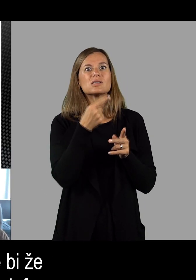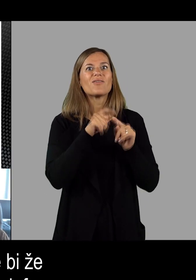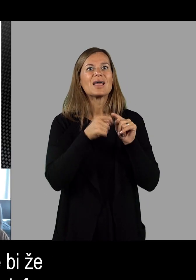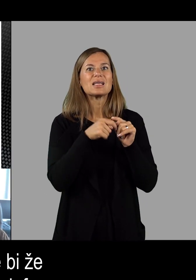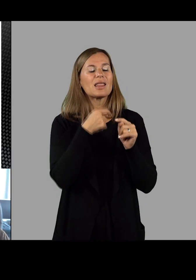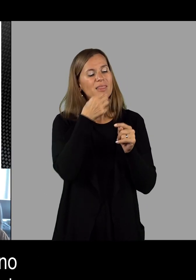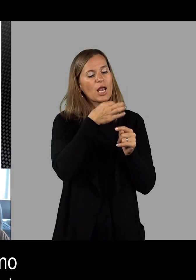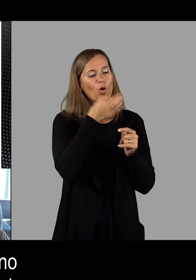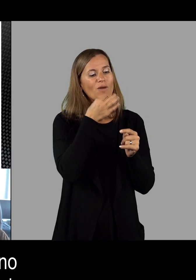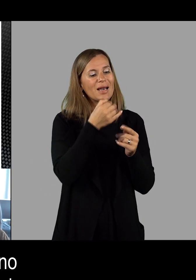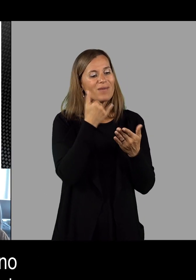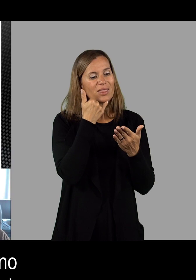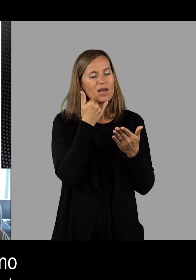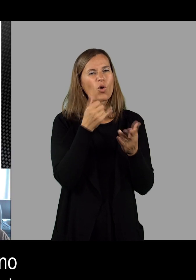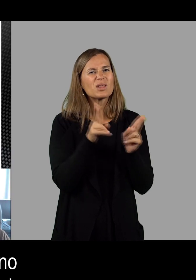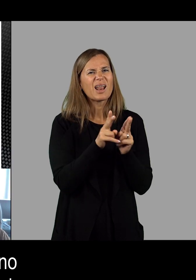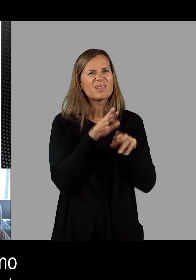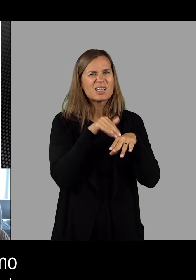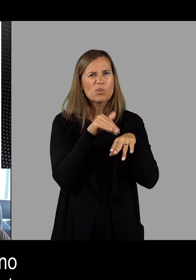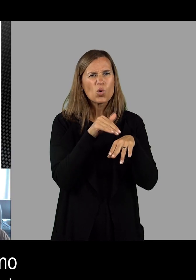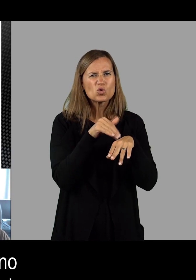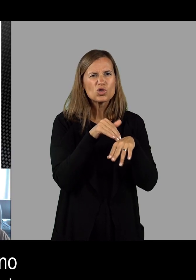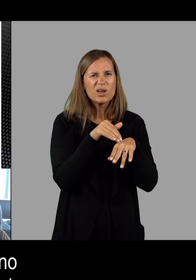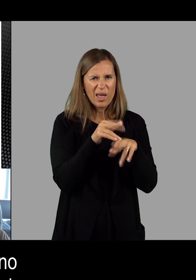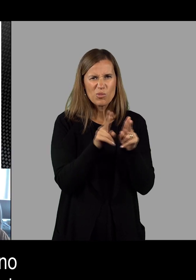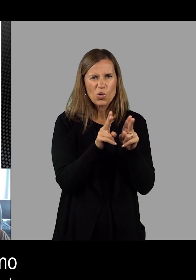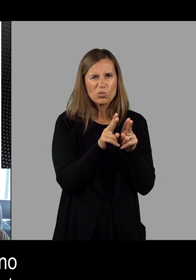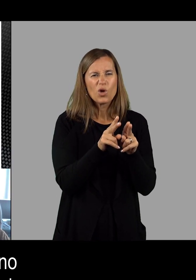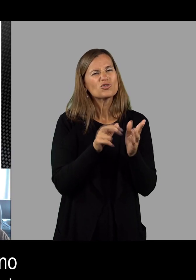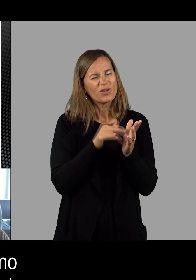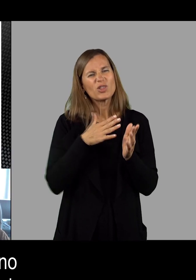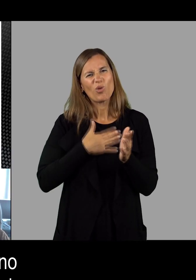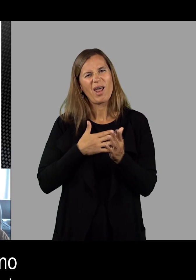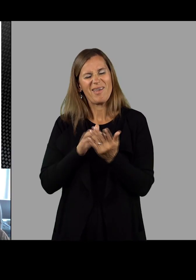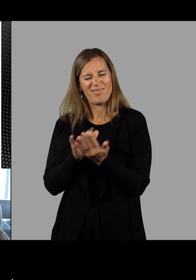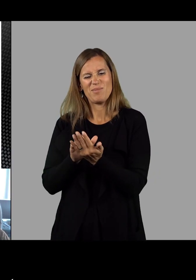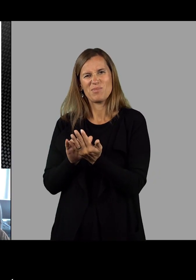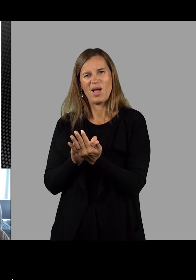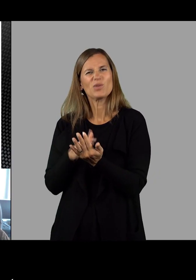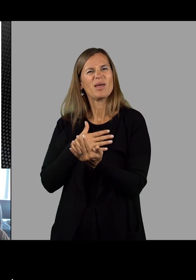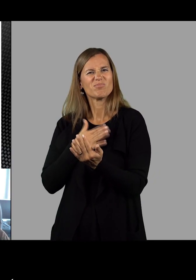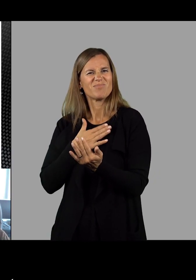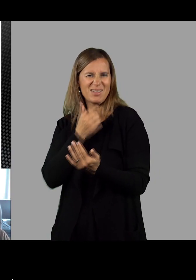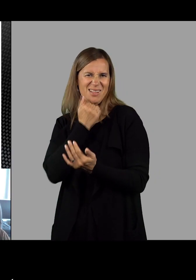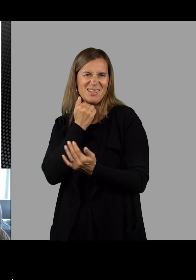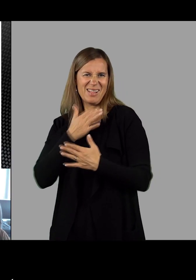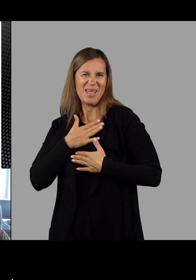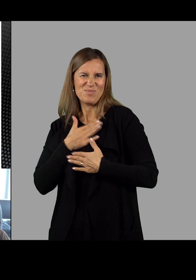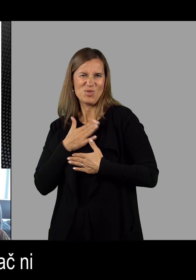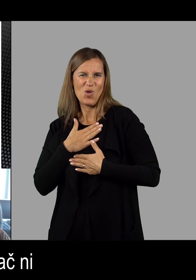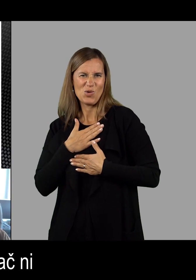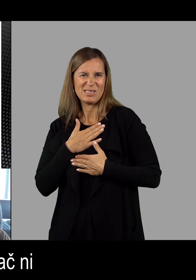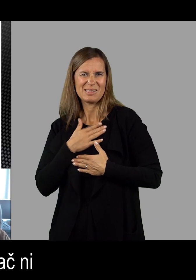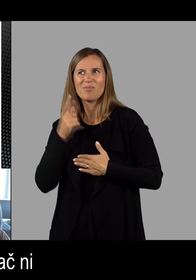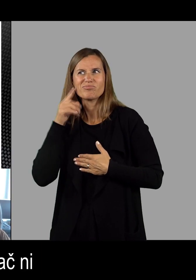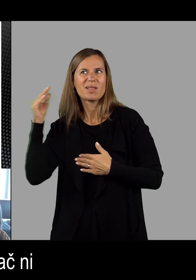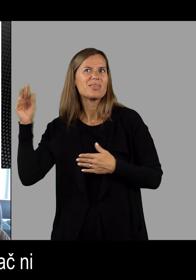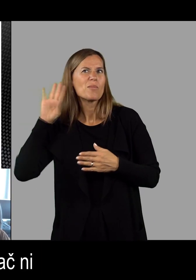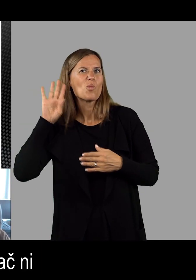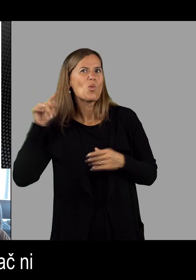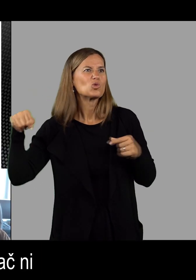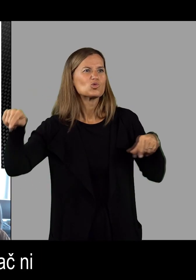narekovali v telefon, kratka sporočila, še vedno raje tipkajo, da imajo to neko komunikacijsko zasebnost. Tako da ta